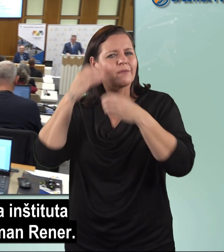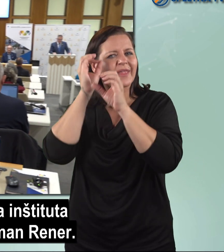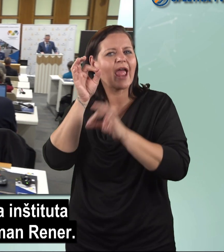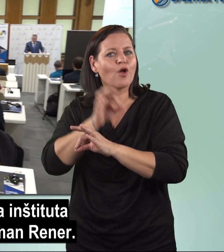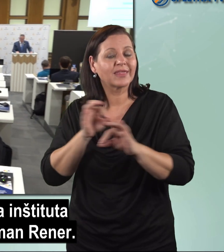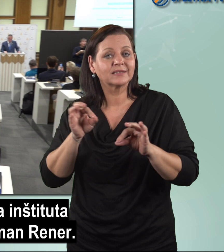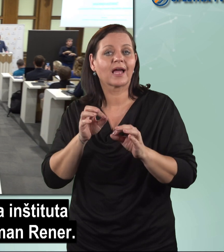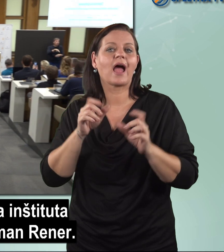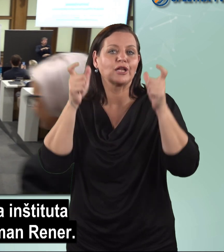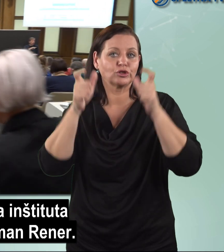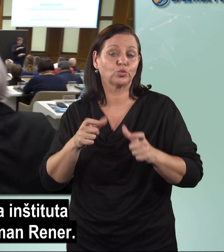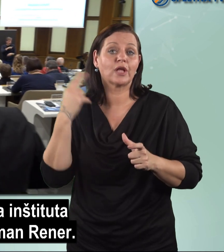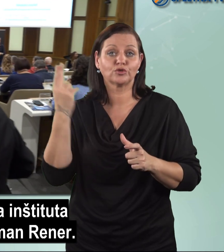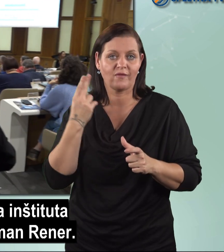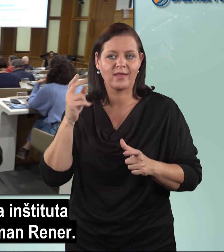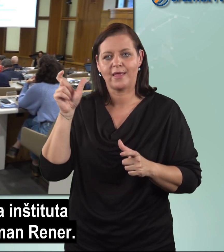Rener.